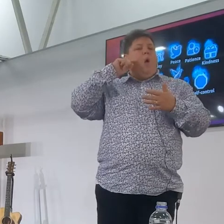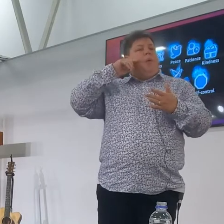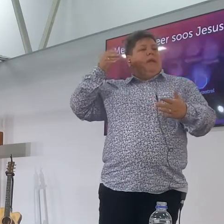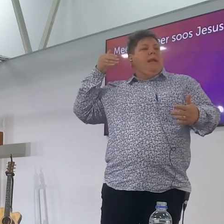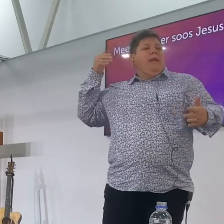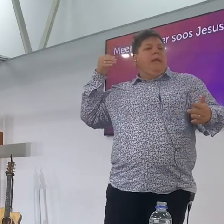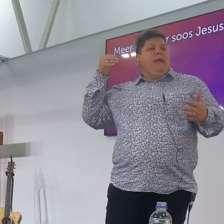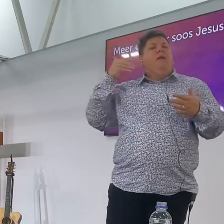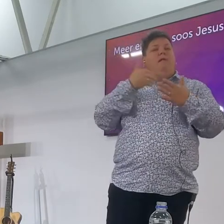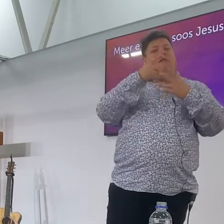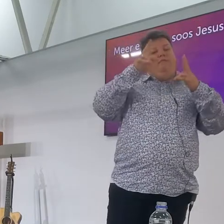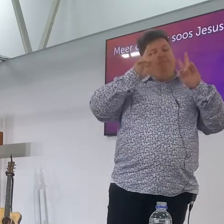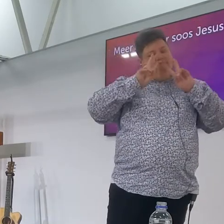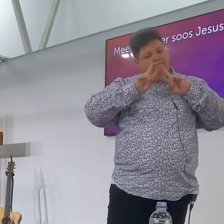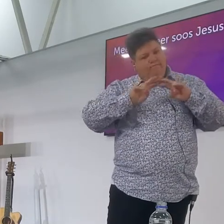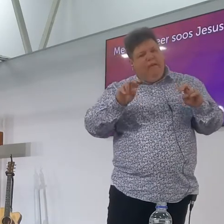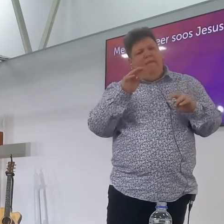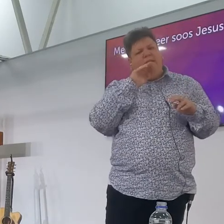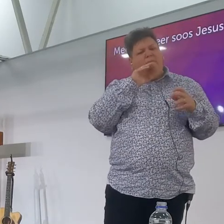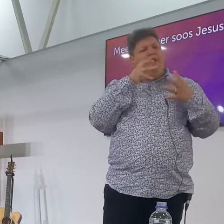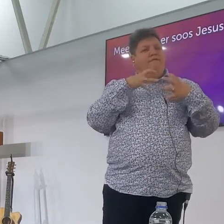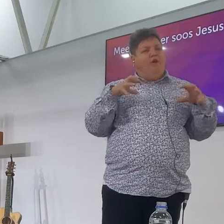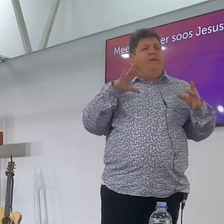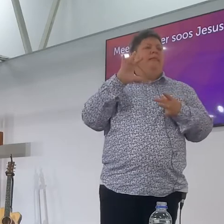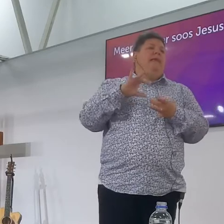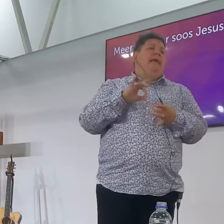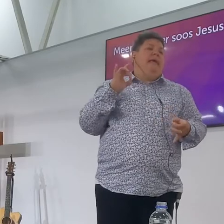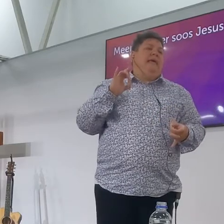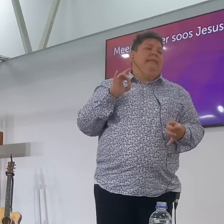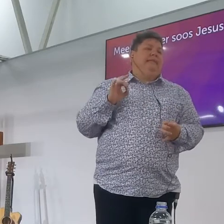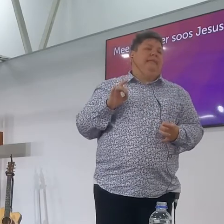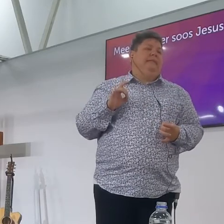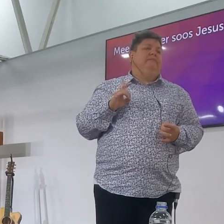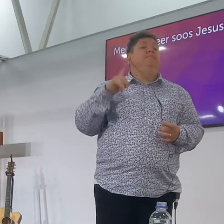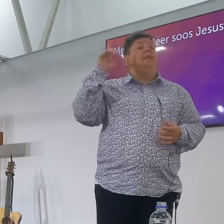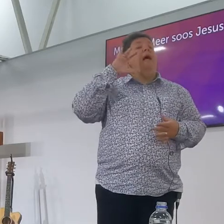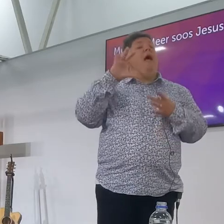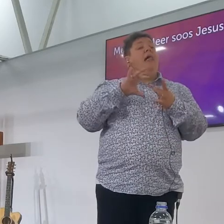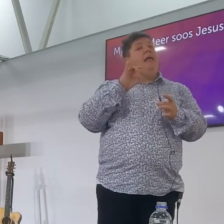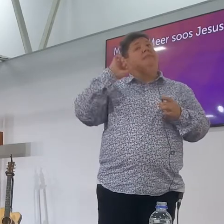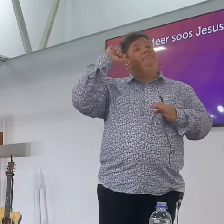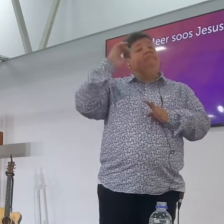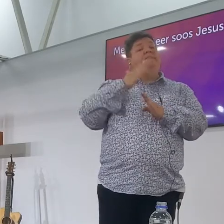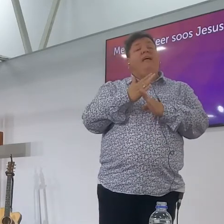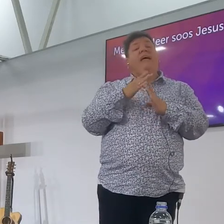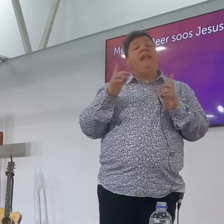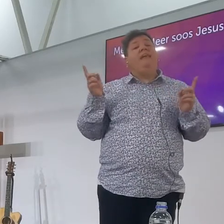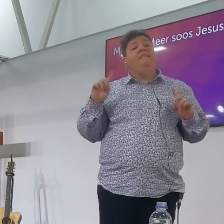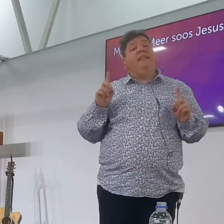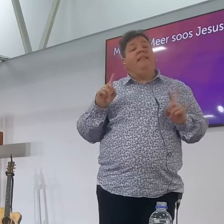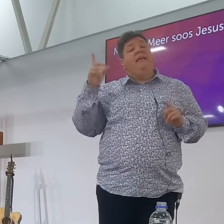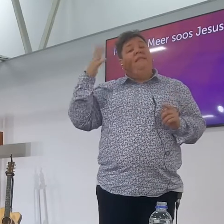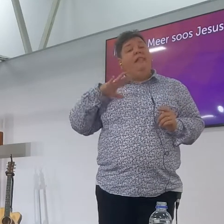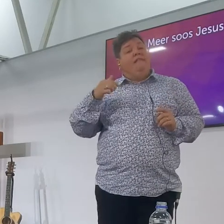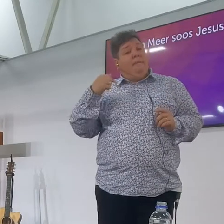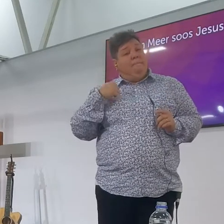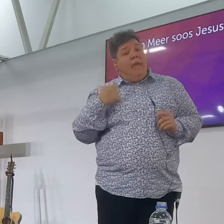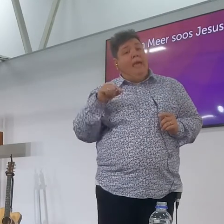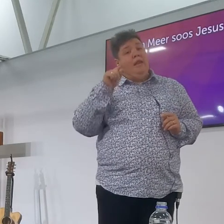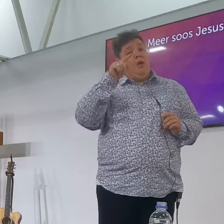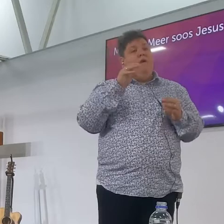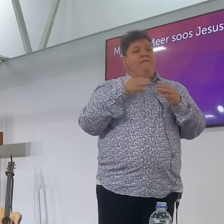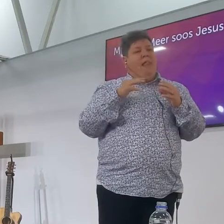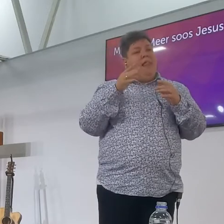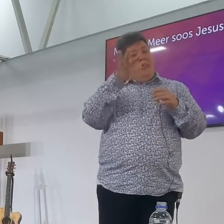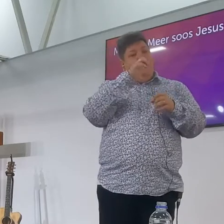studie van wat die vrug van die Gees is. Nou, hier is die taak wat die Heilige Gees het. Die Heilige Gees wil vir my en vir jou meer en meer maak